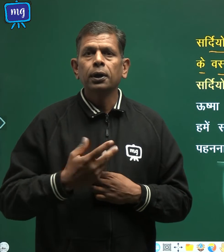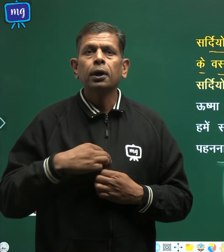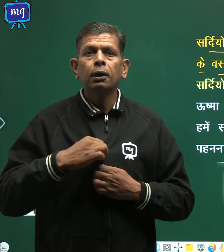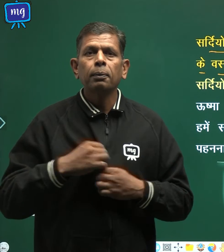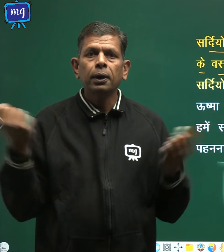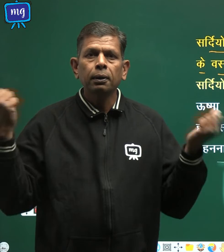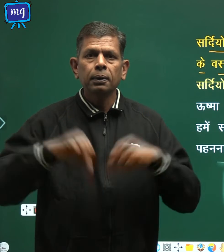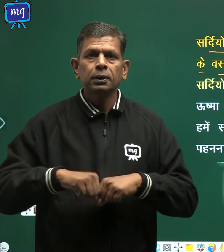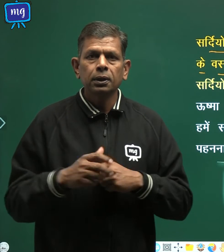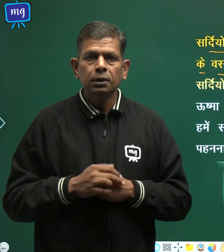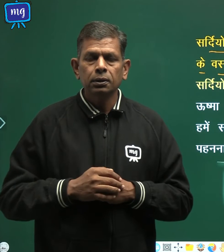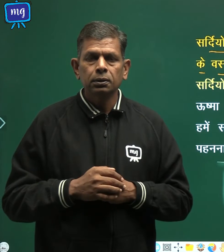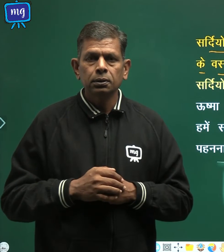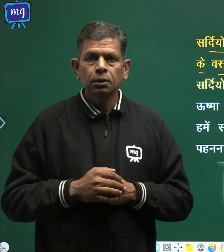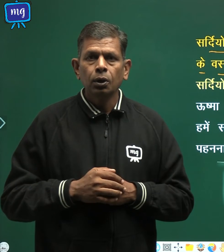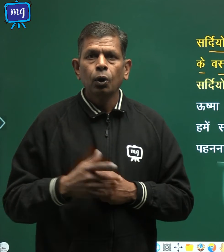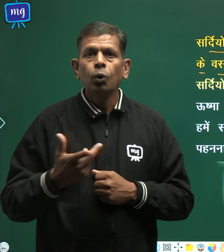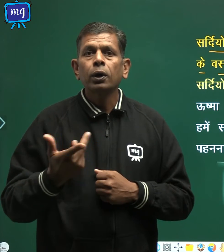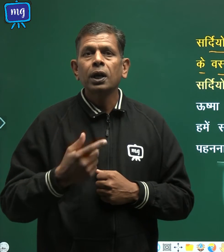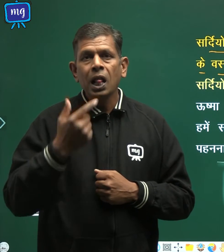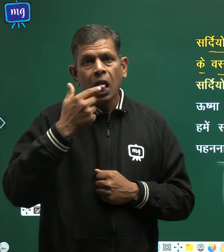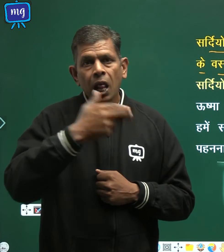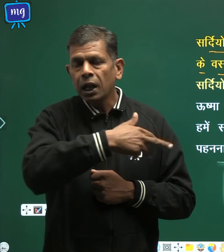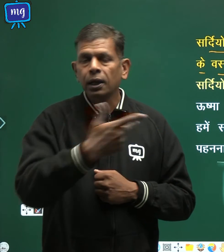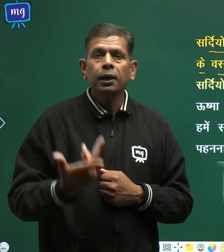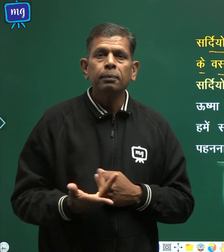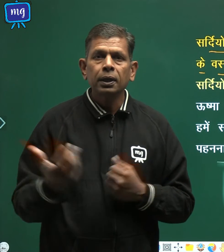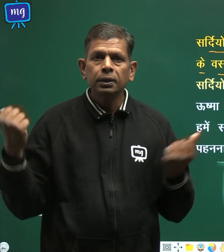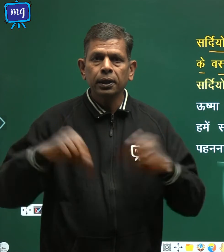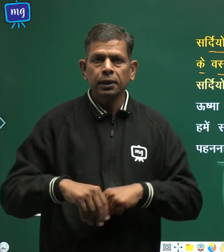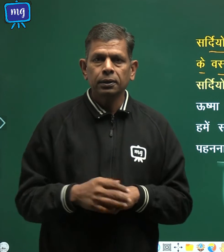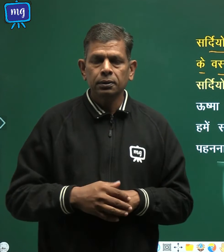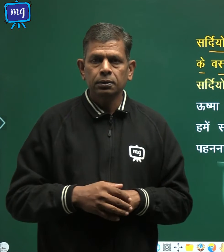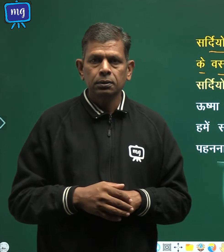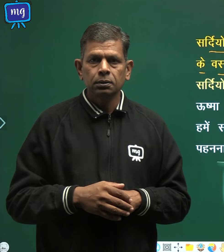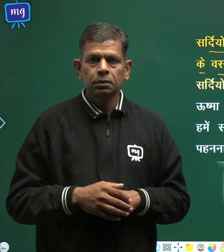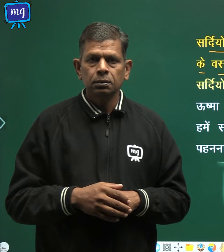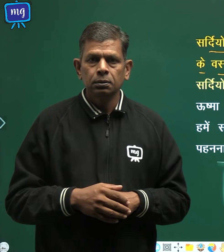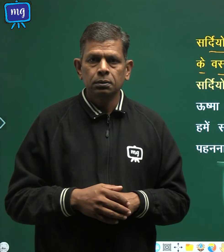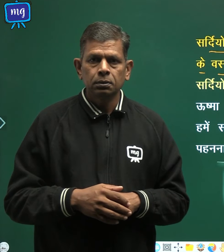हैं और कैसे रंग के कपड़े पहनते हैं।